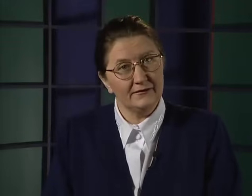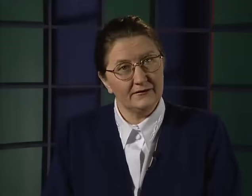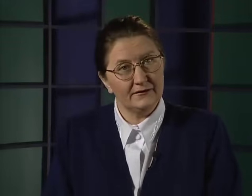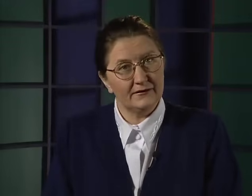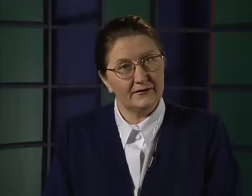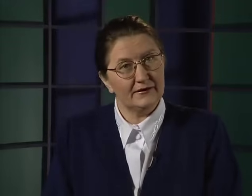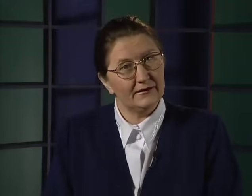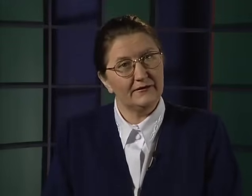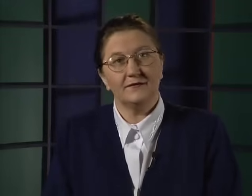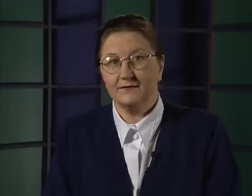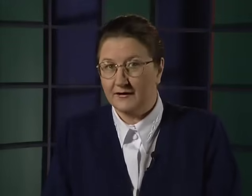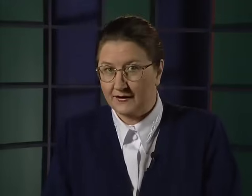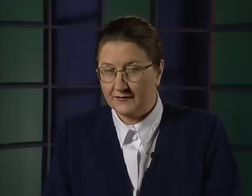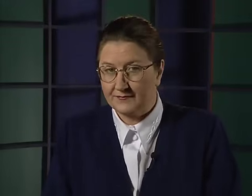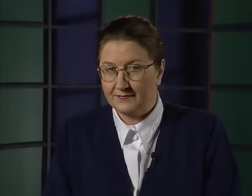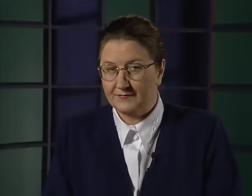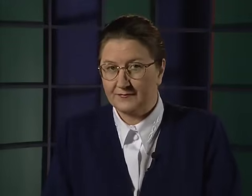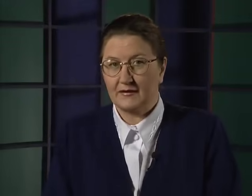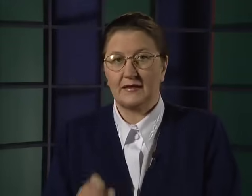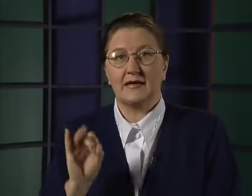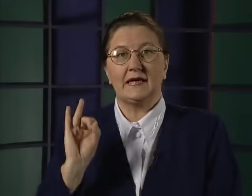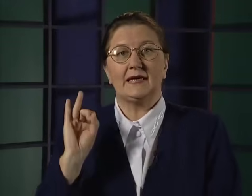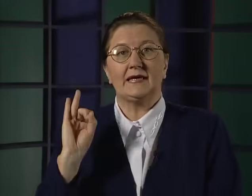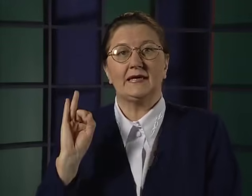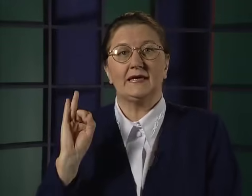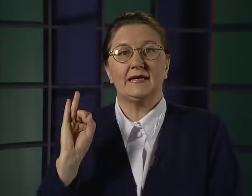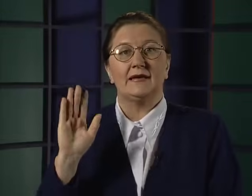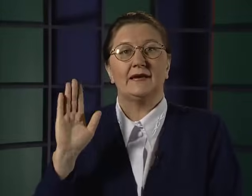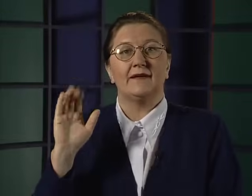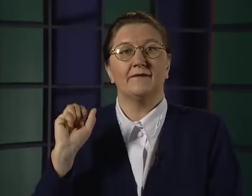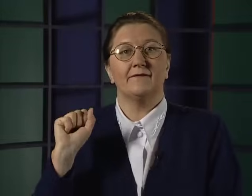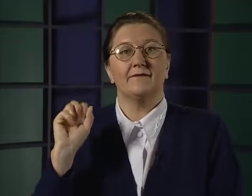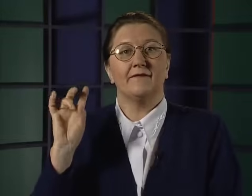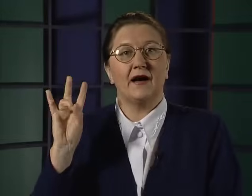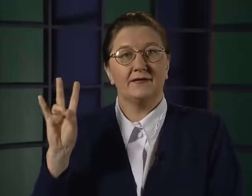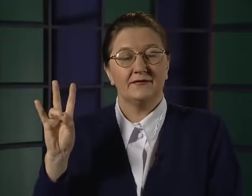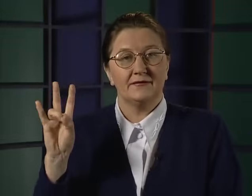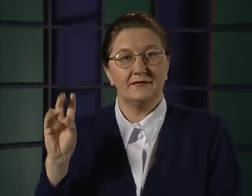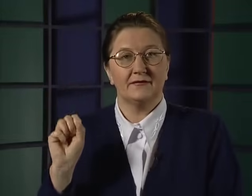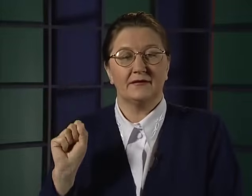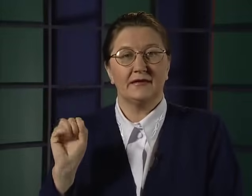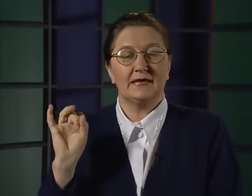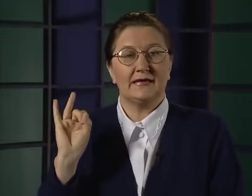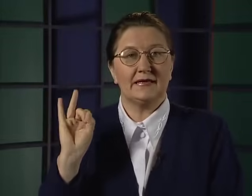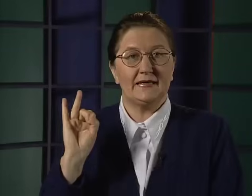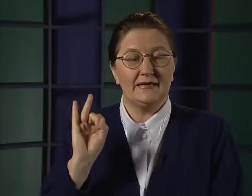и Вера. И. Ван. И.